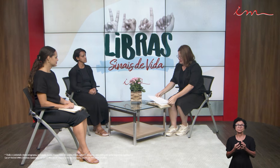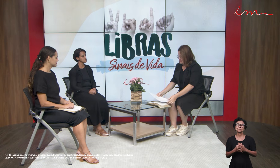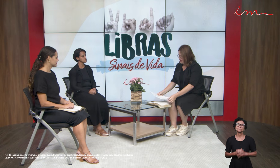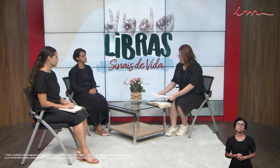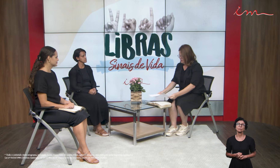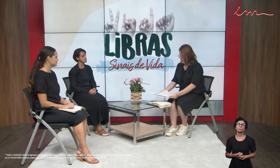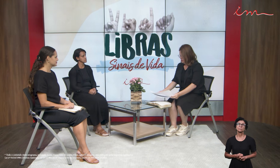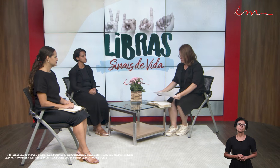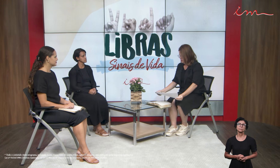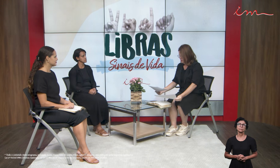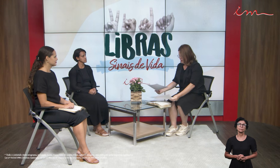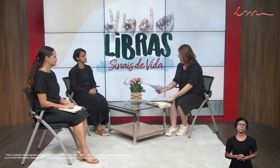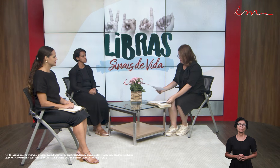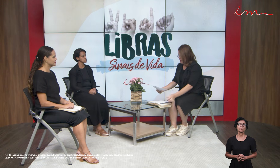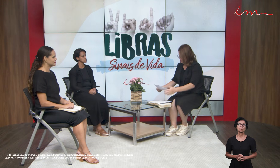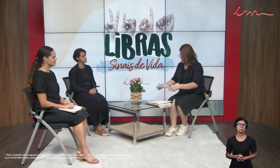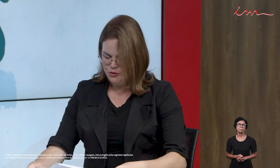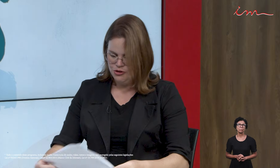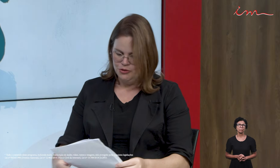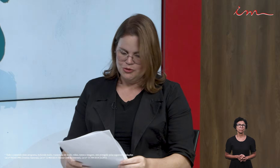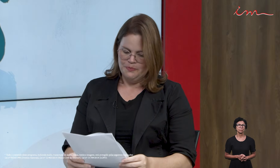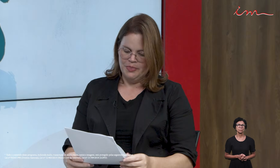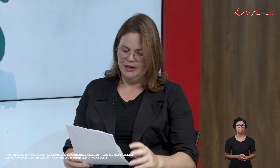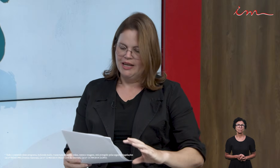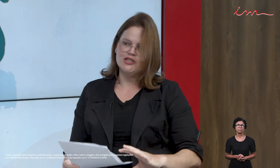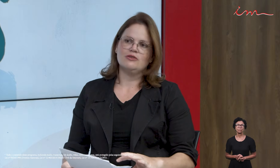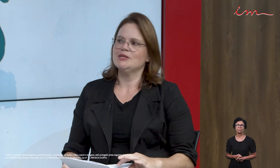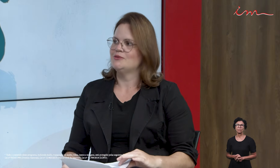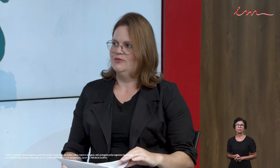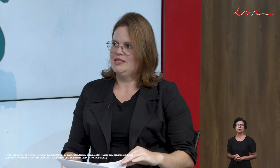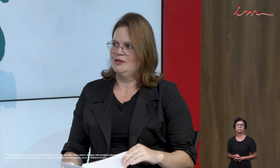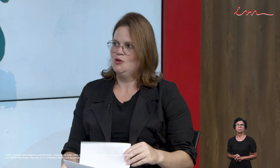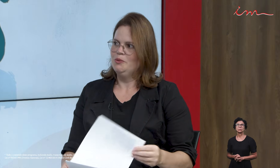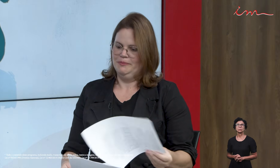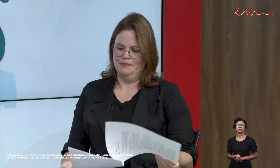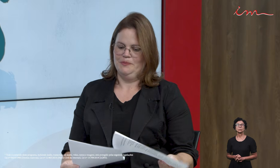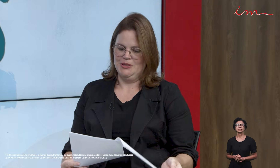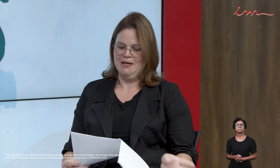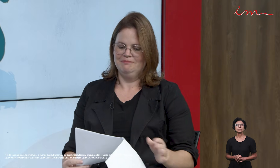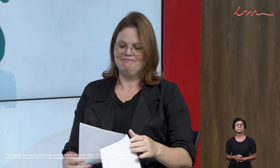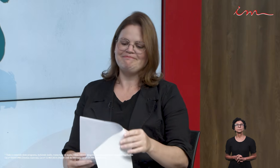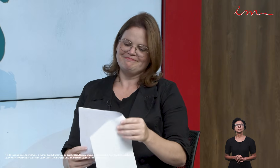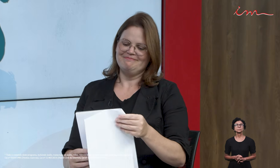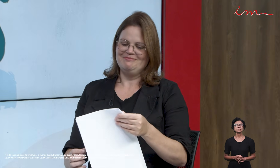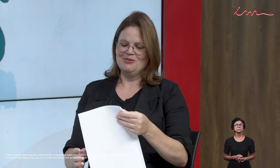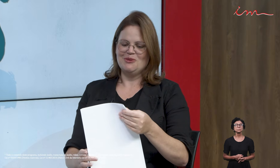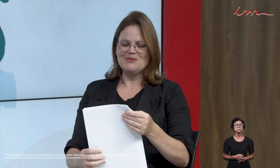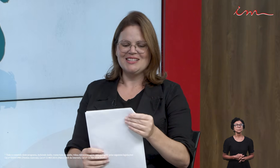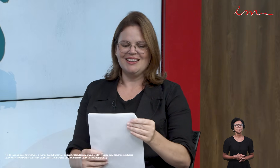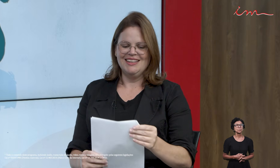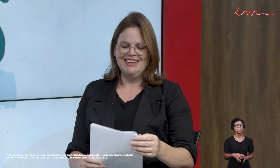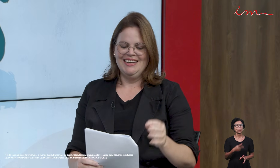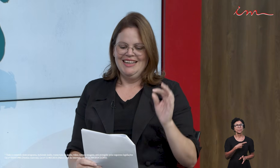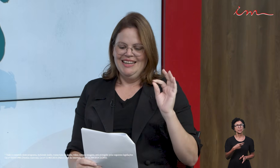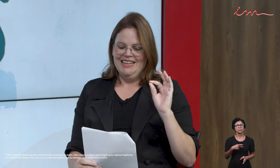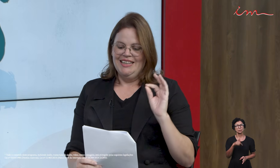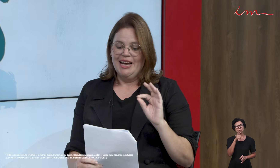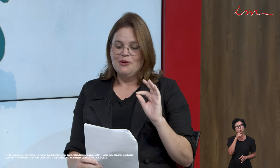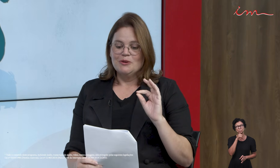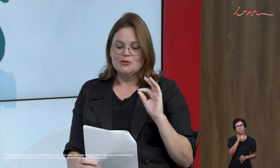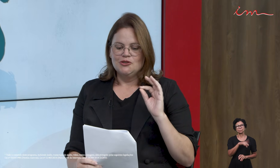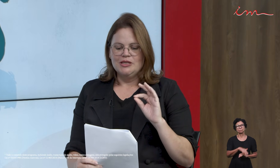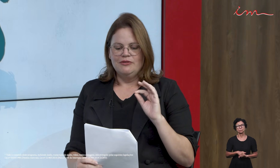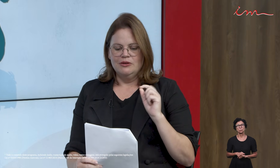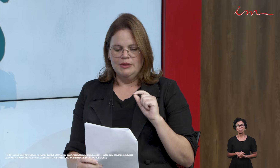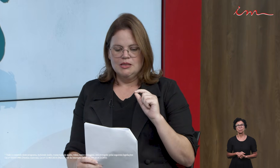vou trazer aqui, vou ler a fala do pastor Gilson e a gente começa a conversar sobre. Pode ser? Bom. Amém. Vamos lá. E